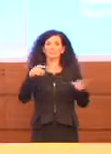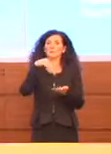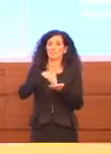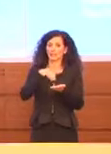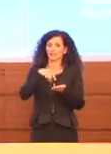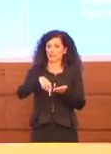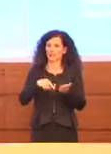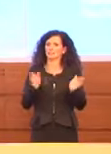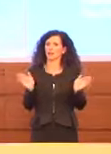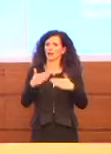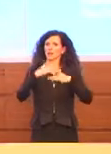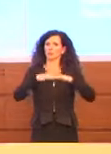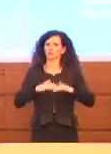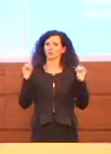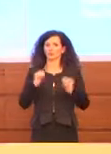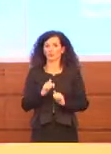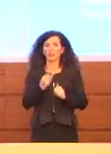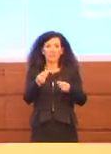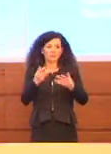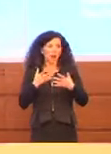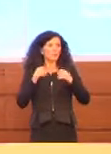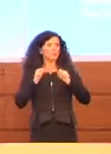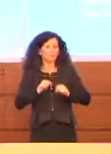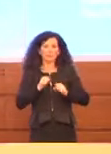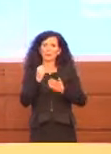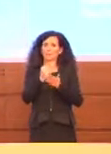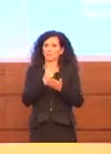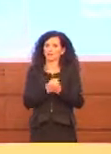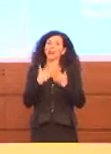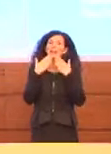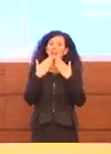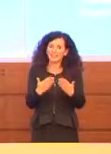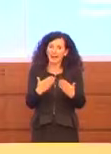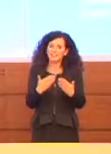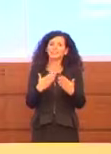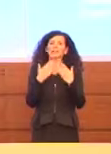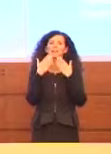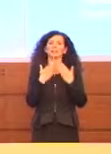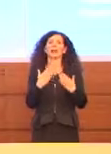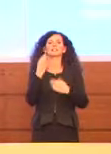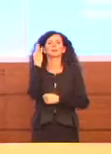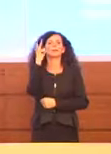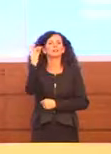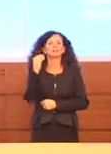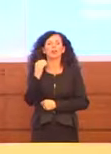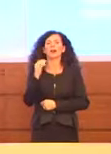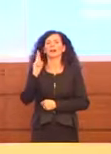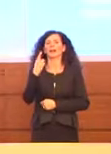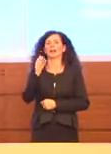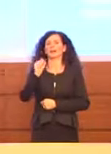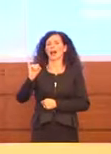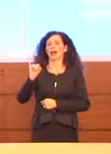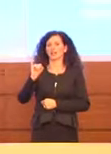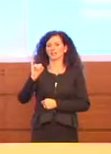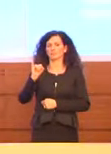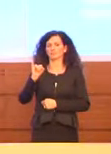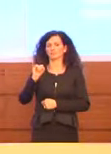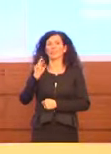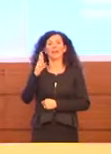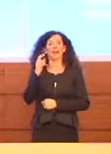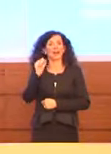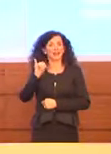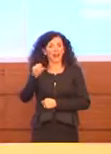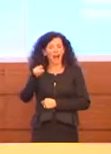dipartimento consentitemi anche un ringraziamento particolare alla rai che sin da subito